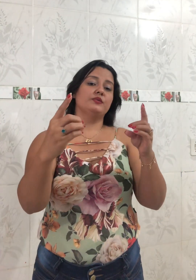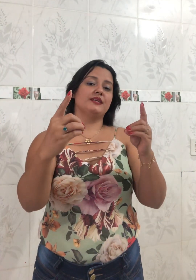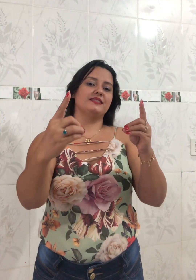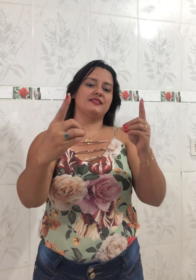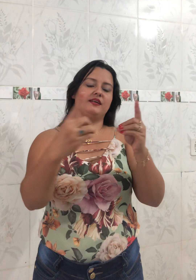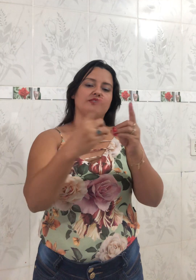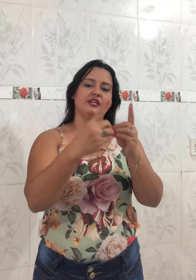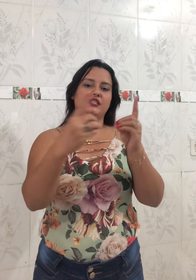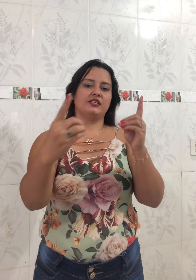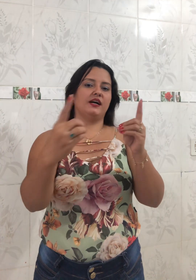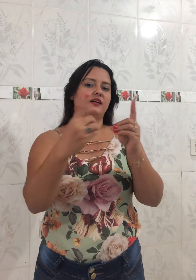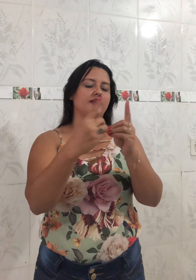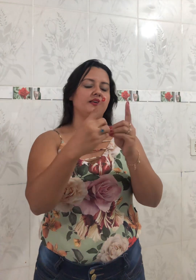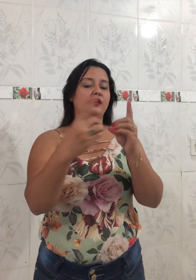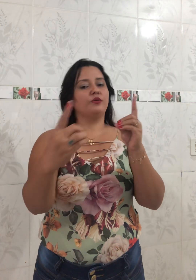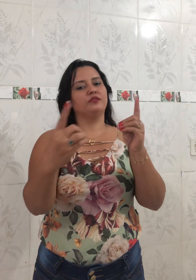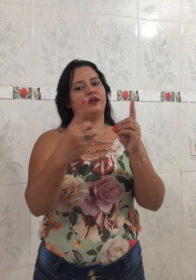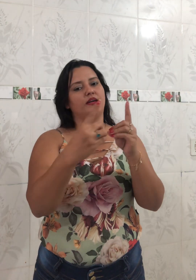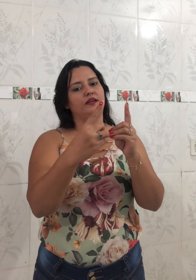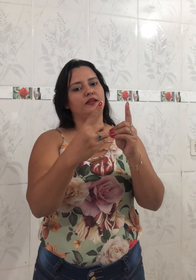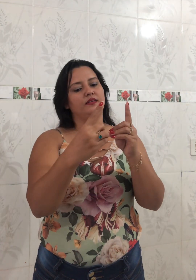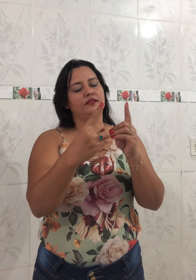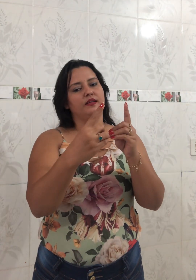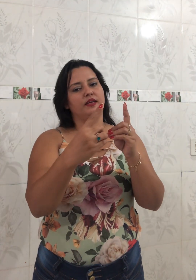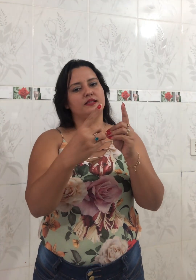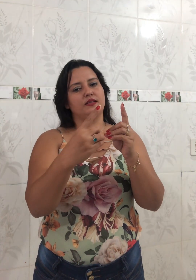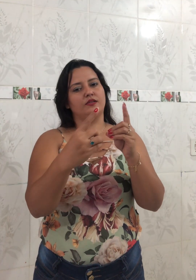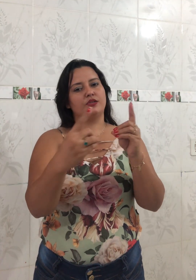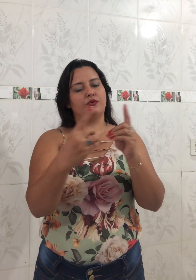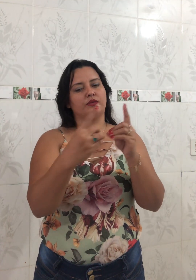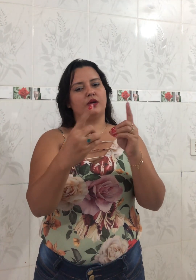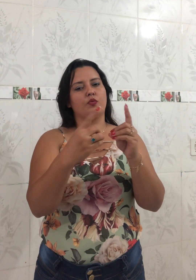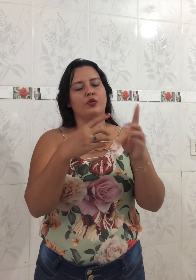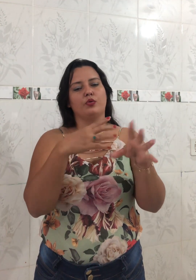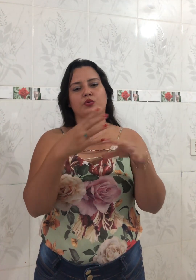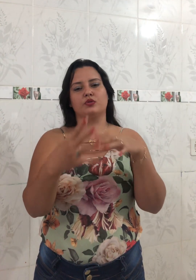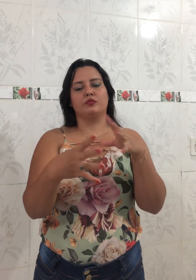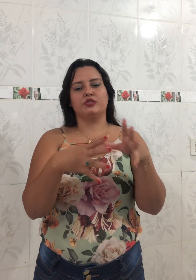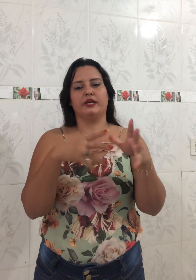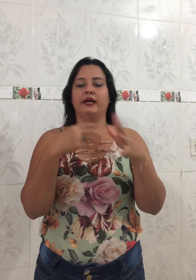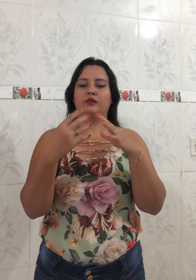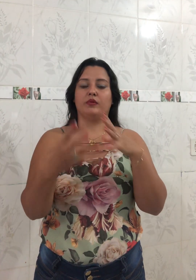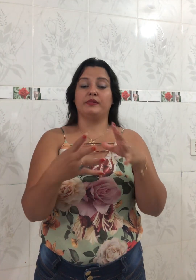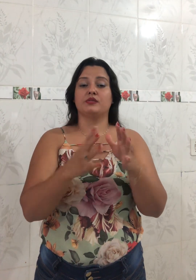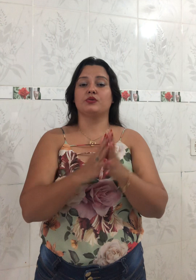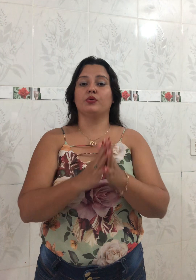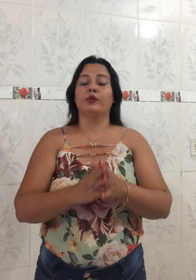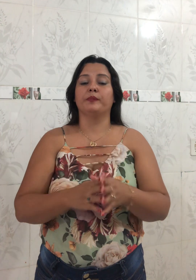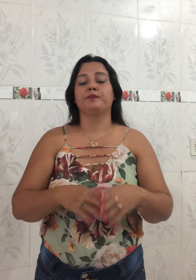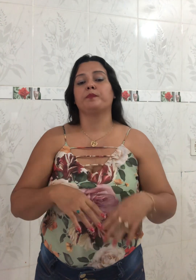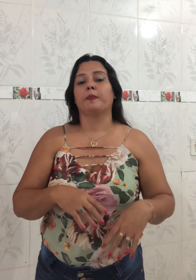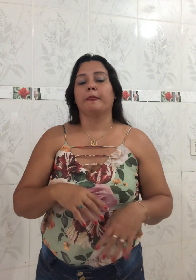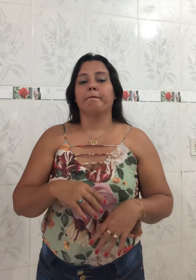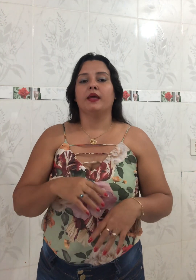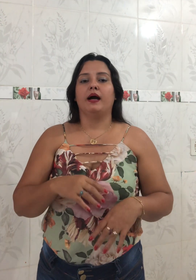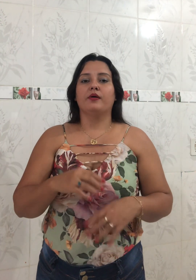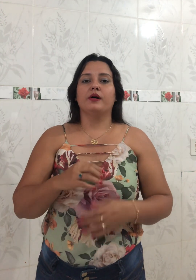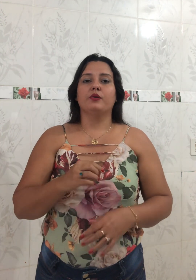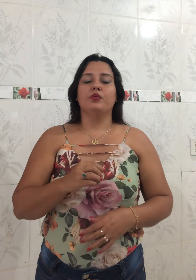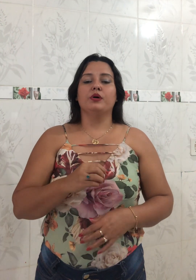esse sinal de achar aqui, encontrar, que é sinal de encontrar alguma coisa, um objeto, uma pessoa. Agora,